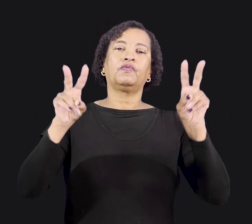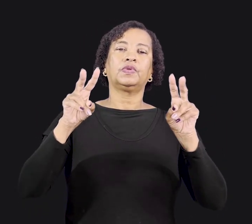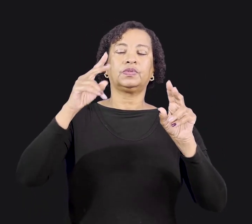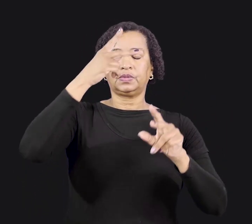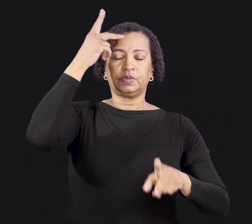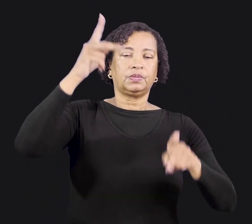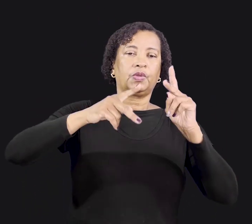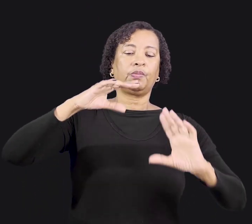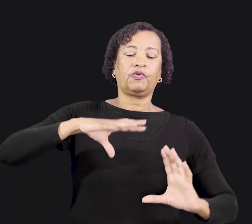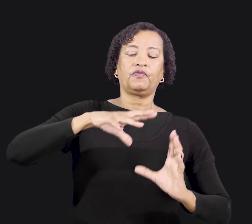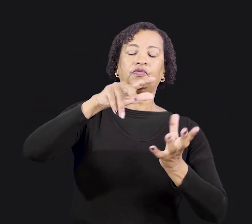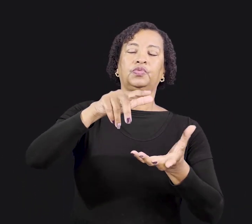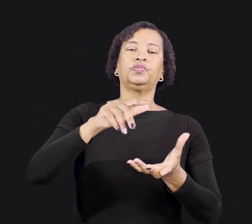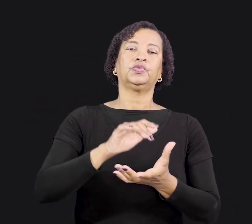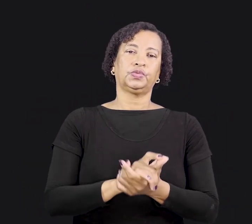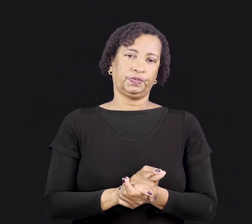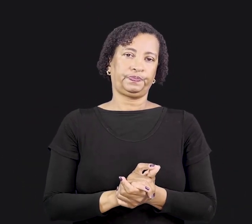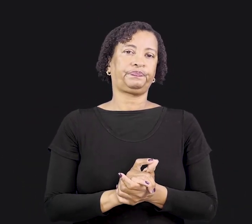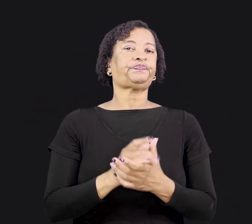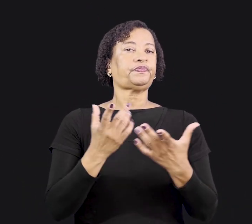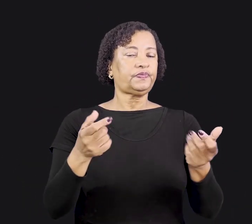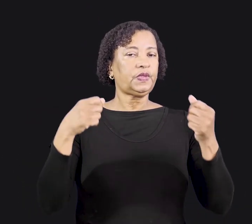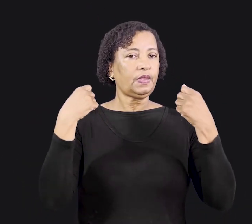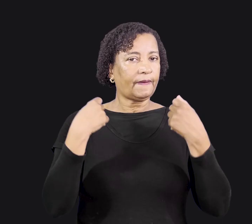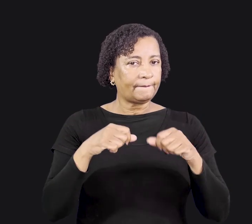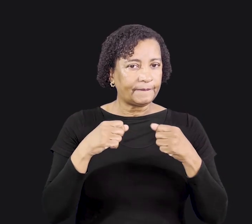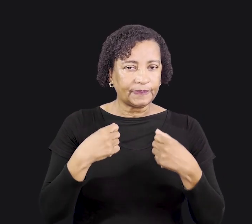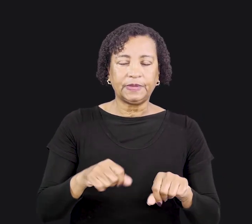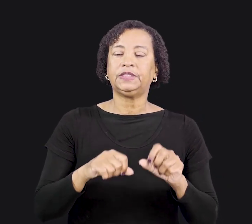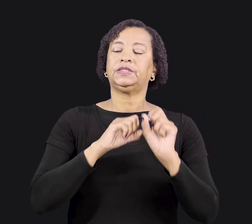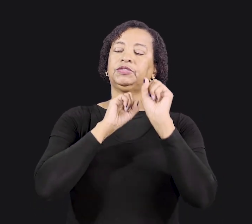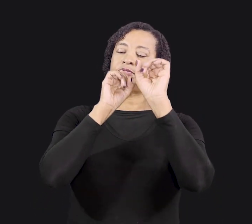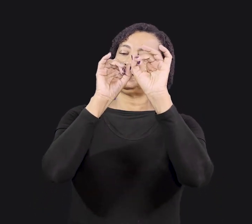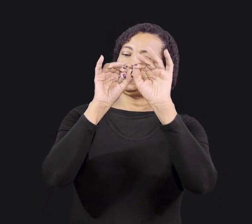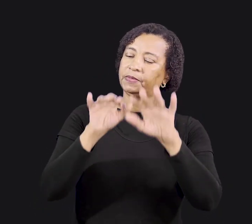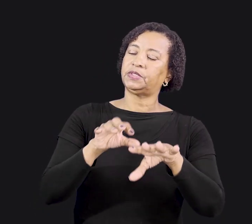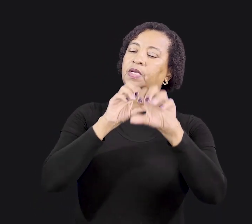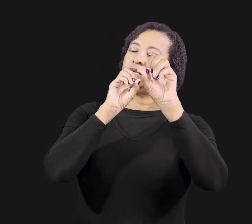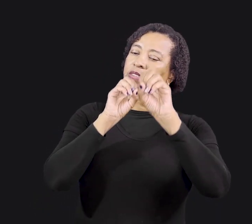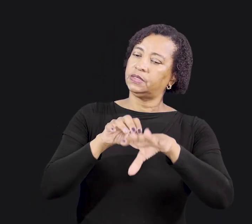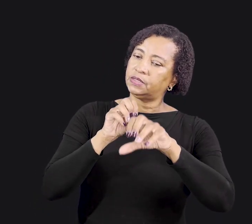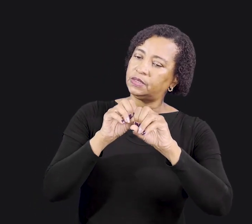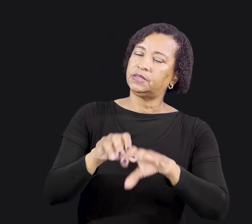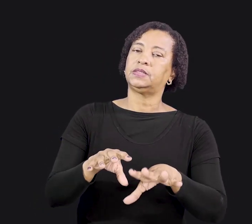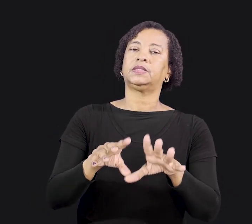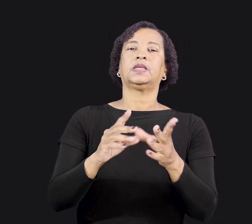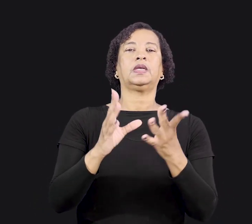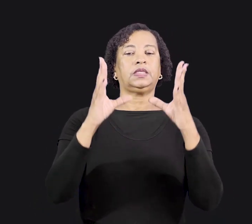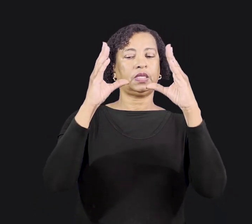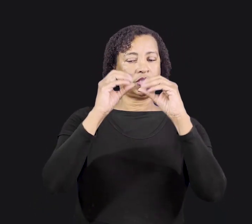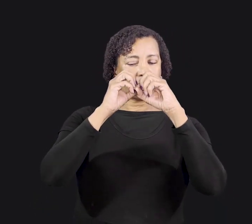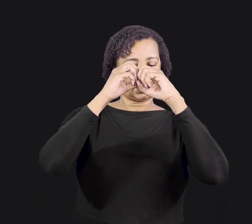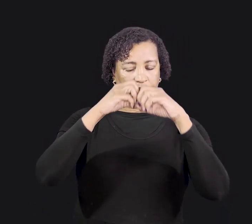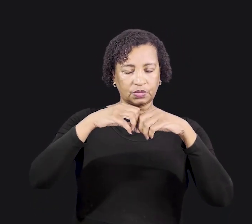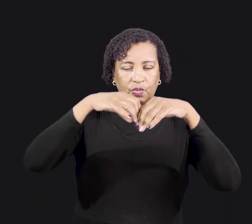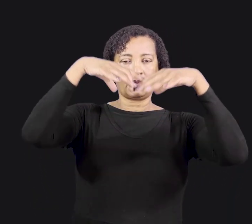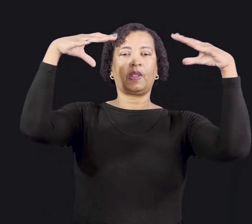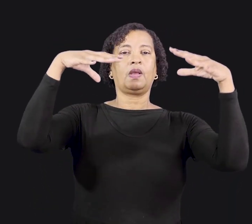mundo? É aí que o sal tem de ser passado na carne e a luz tem de brilhar na escuridão. O sal não tem efeito